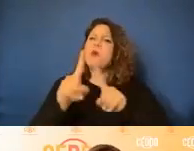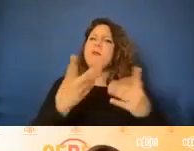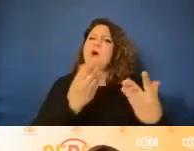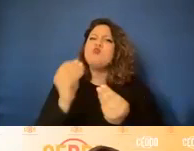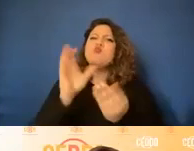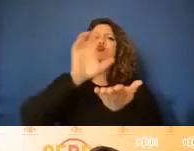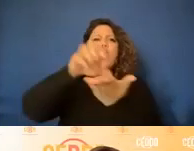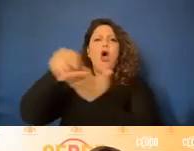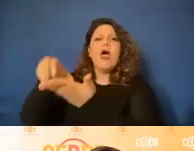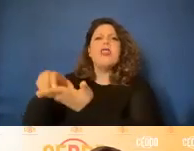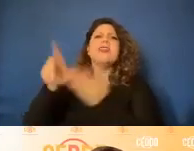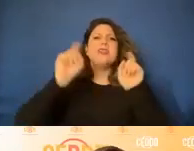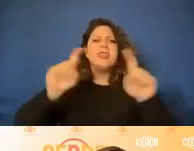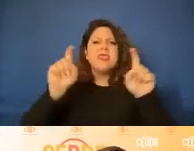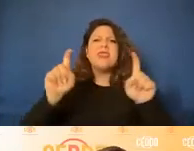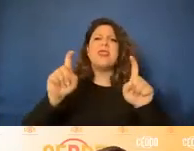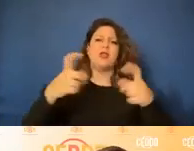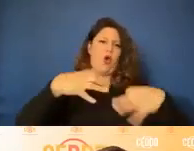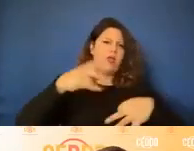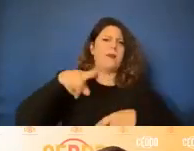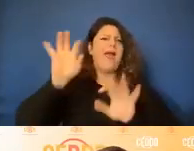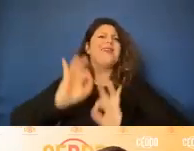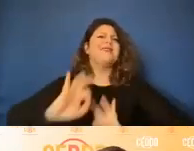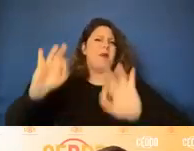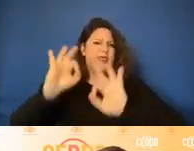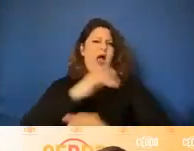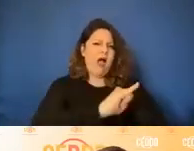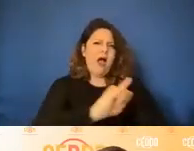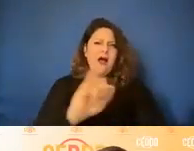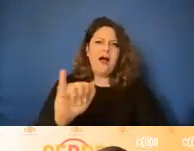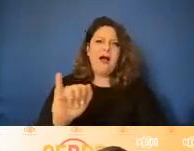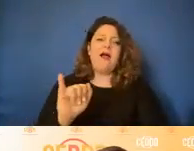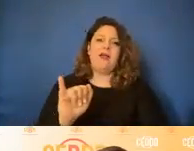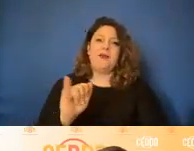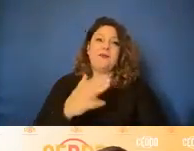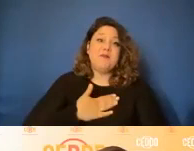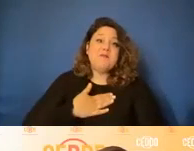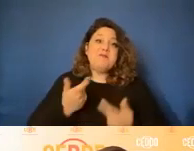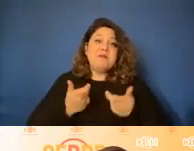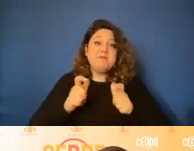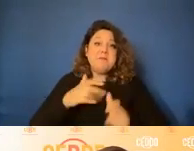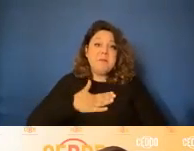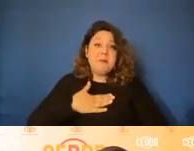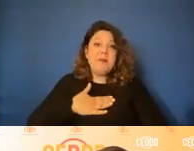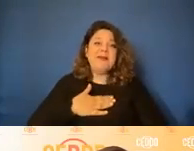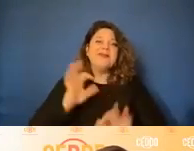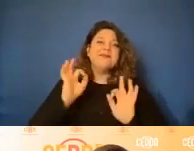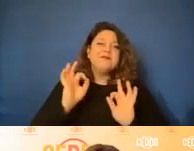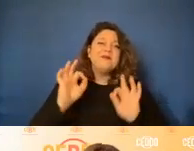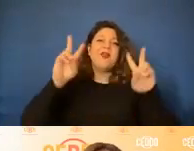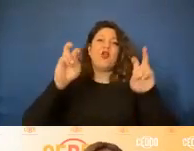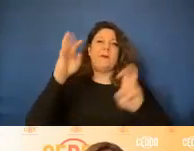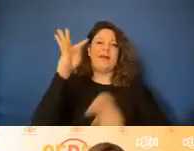tanto ordinarios como de educación especial. Y en mi parte vamos a hablar más de la cuestión teórica